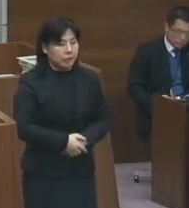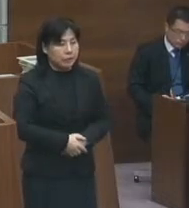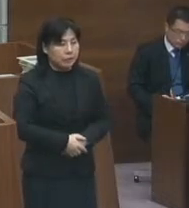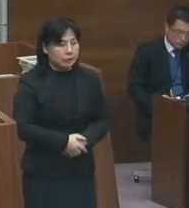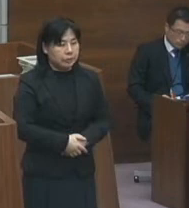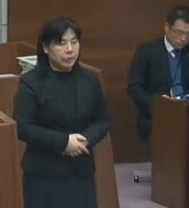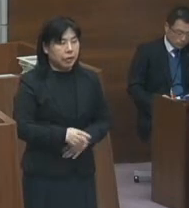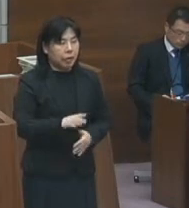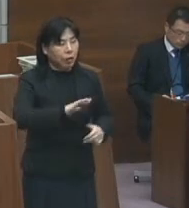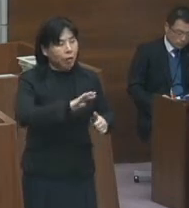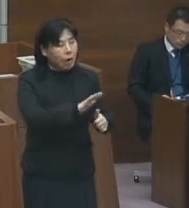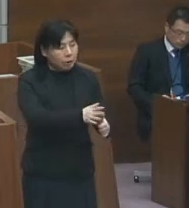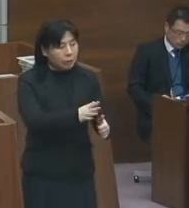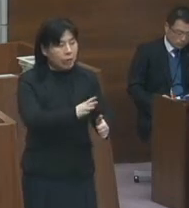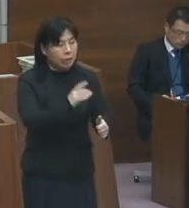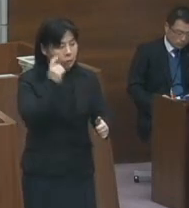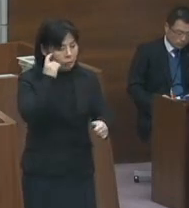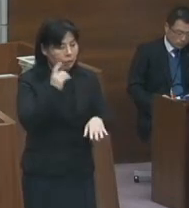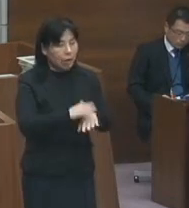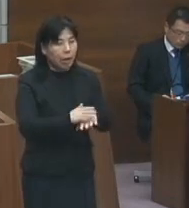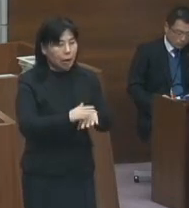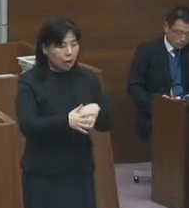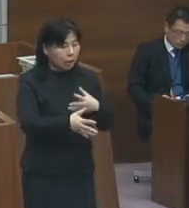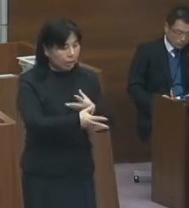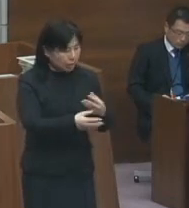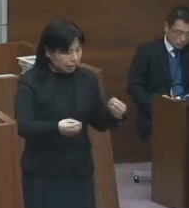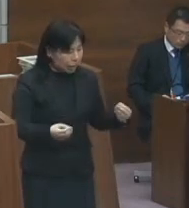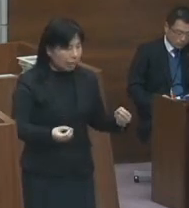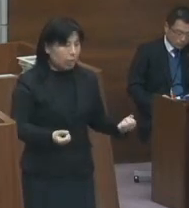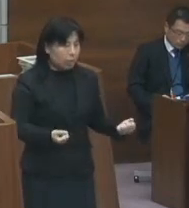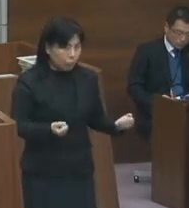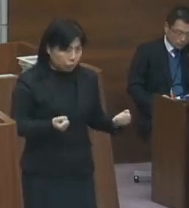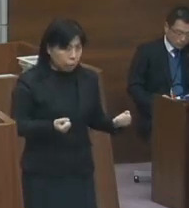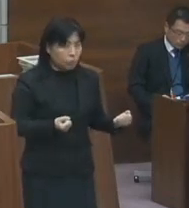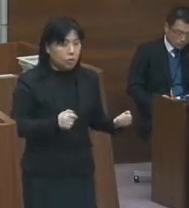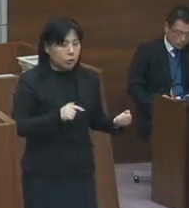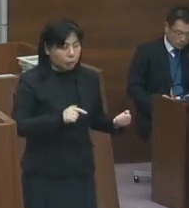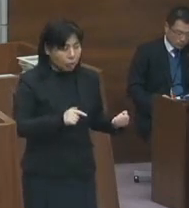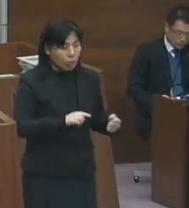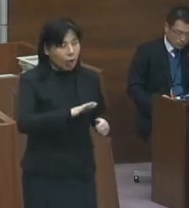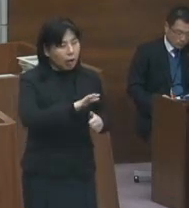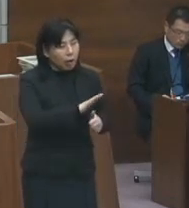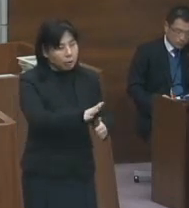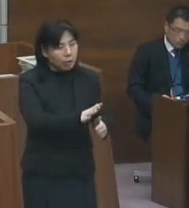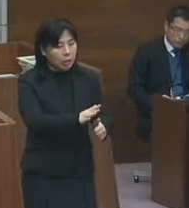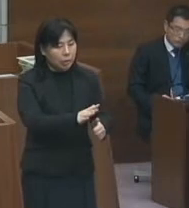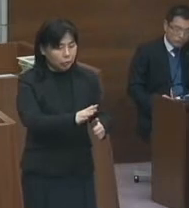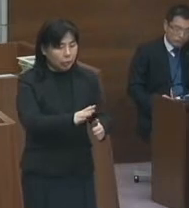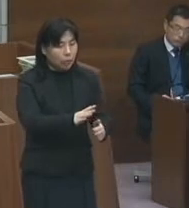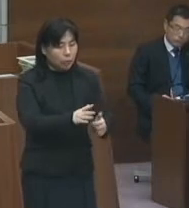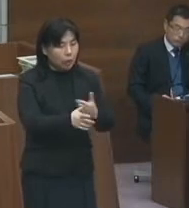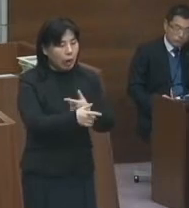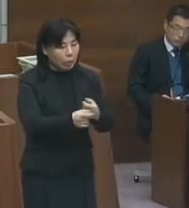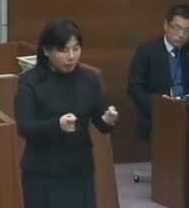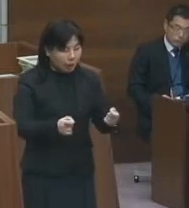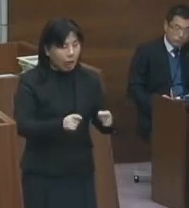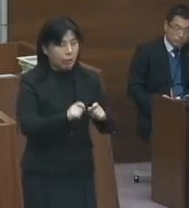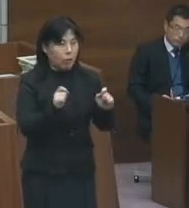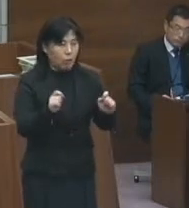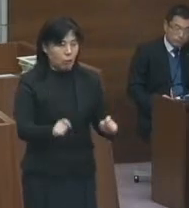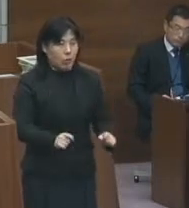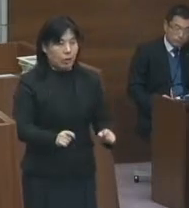ラスメントにかかる認識の共有化についてでございますけれども、ハラスメント行為は対人関係の中で生じる問題でございま